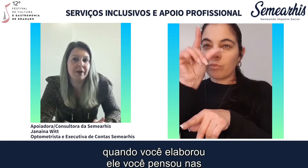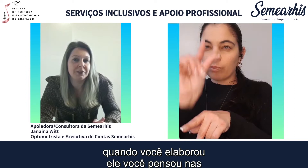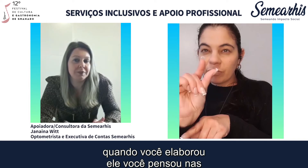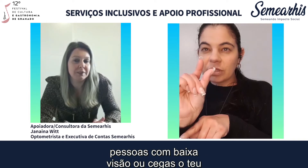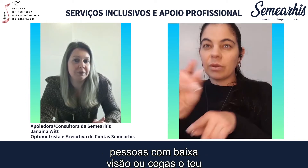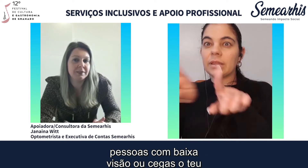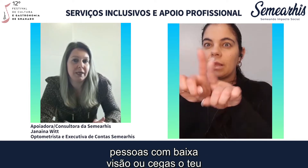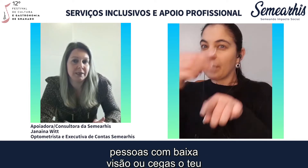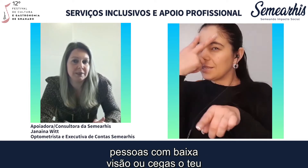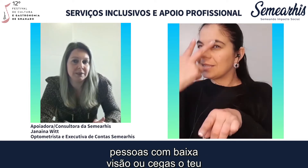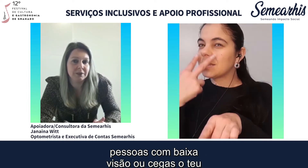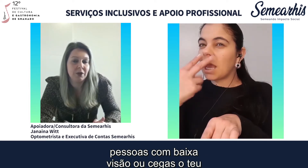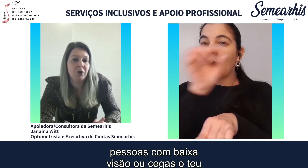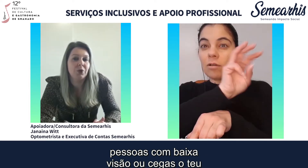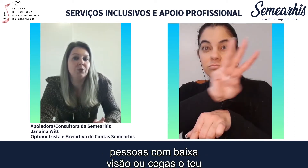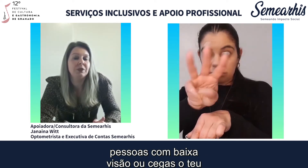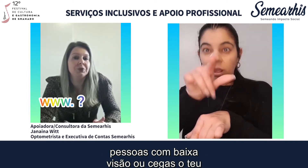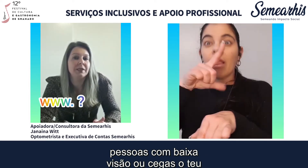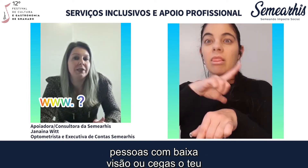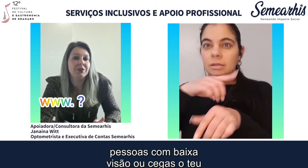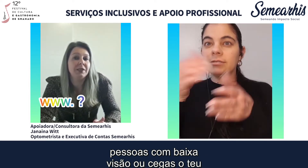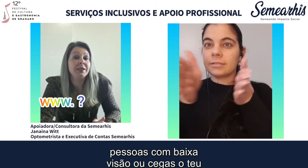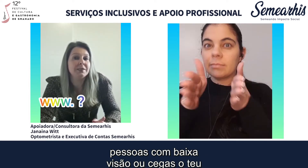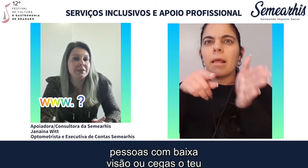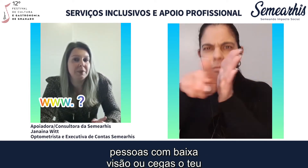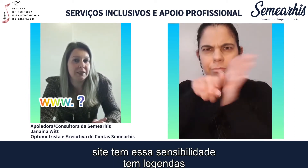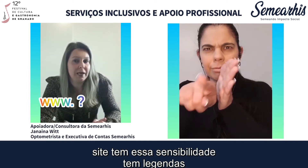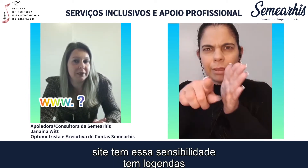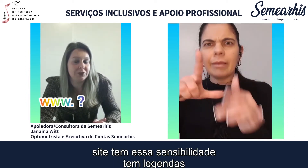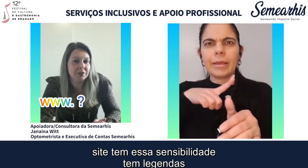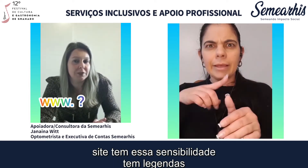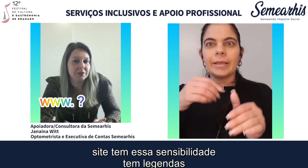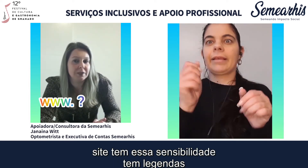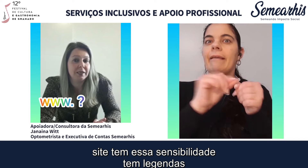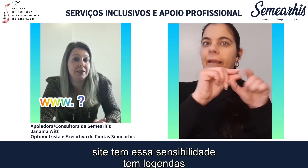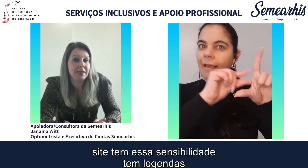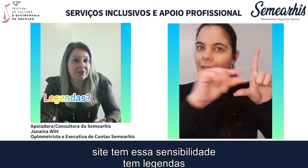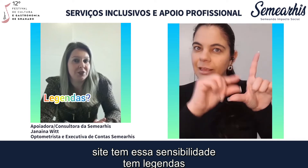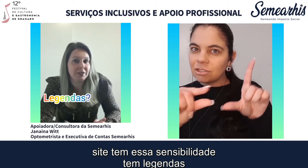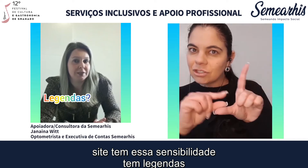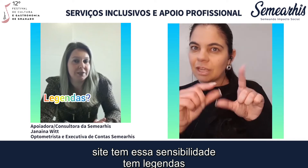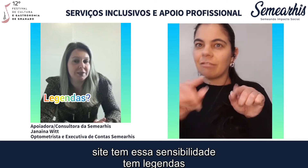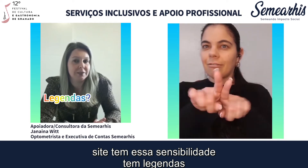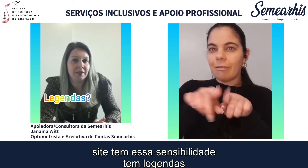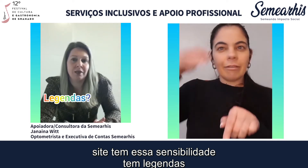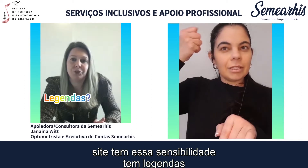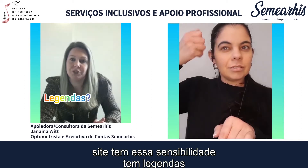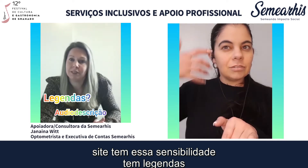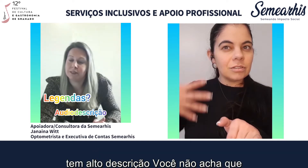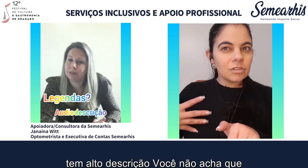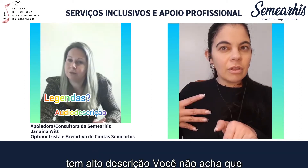com baixa visão e cegas? O teu site tem acessibilidade? Tem legendas?